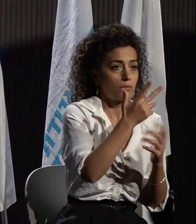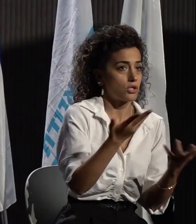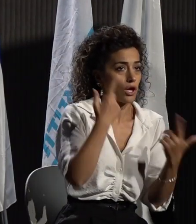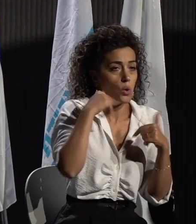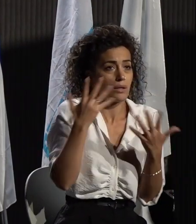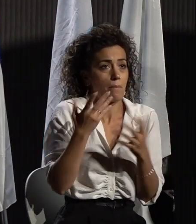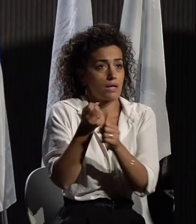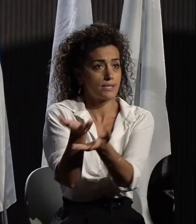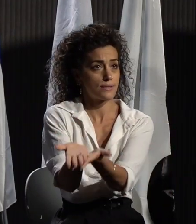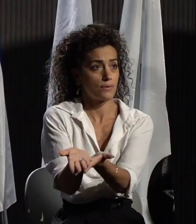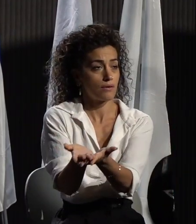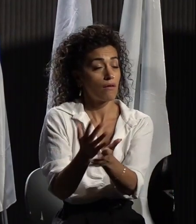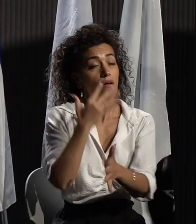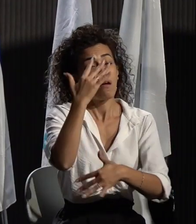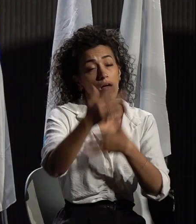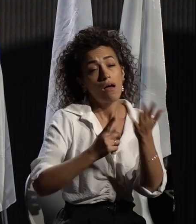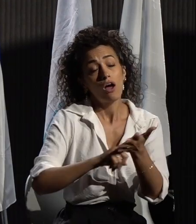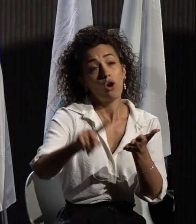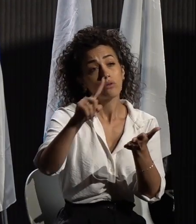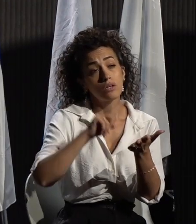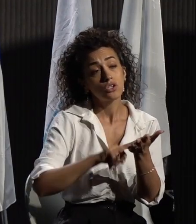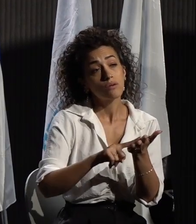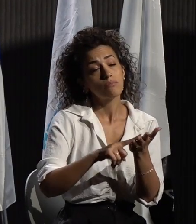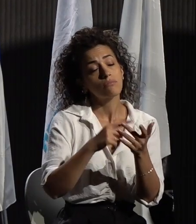אחרי שבועות של חיפושים הייתה קבורה, איך נאמר,